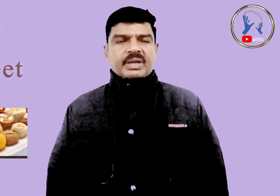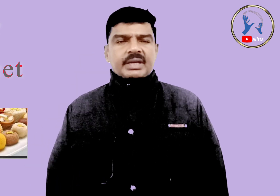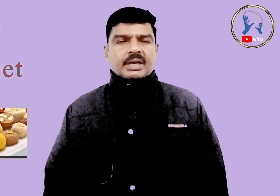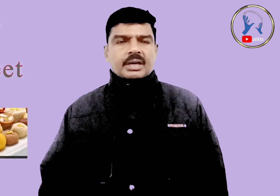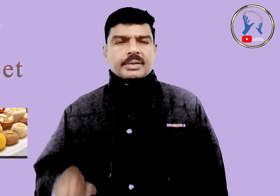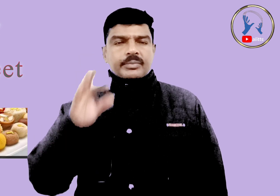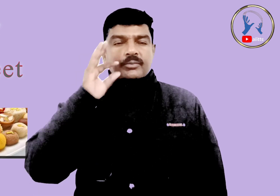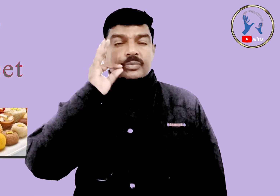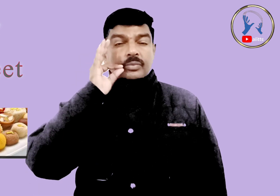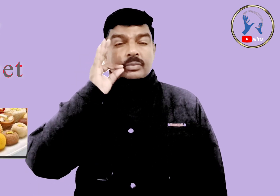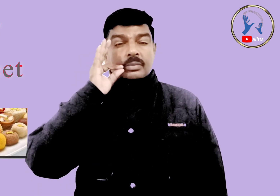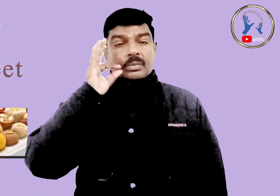मीठा।